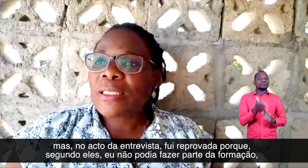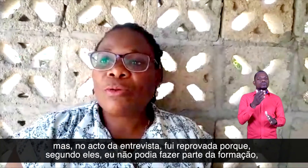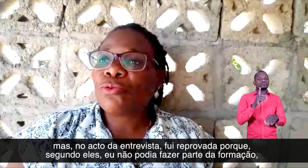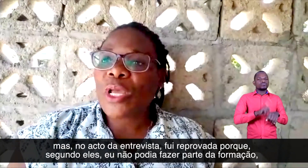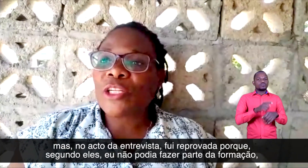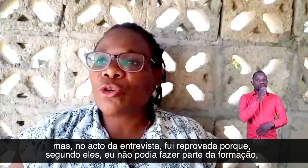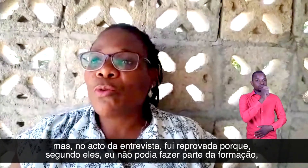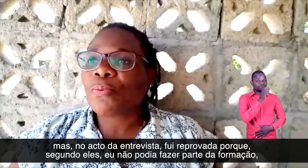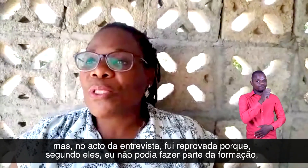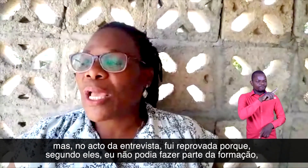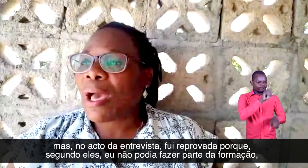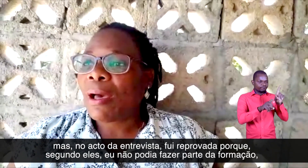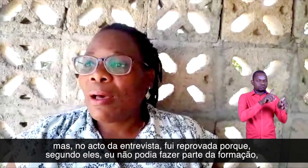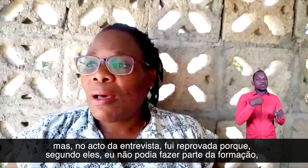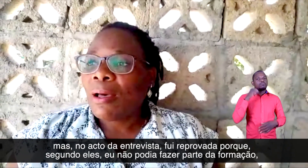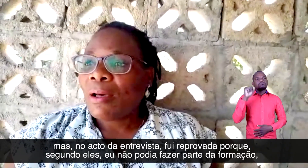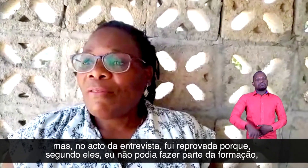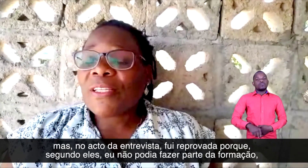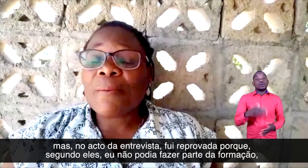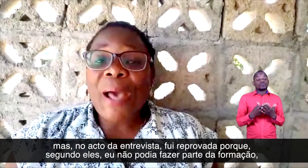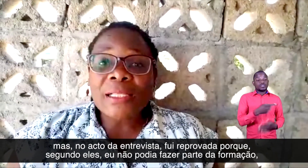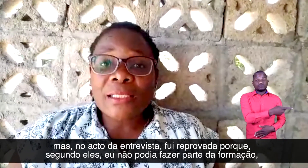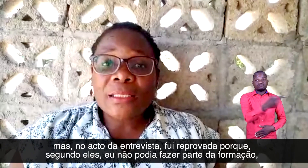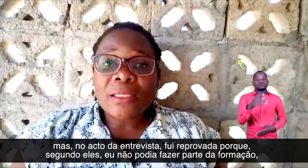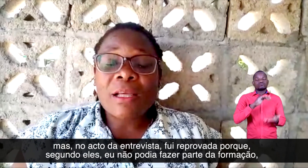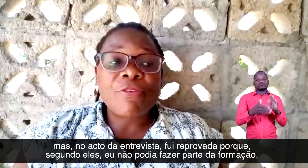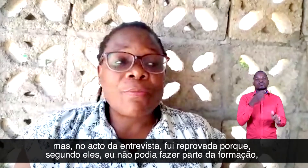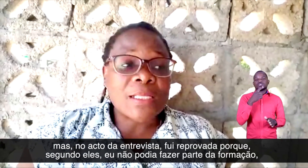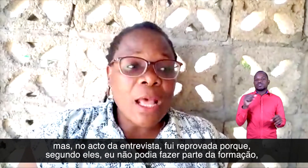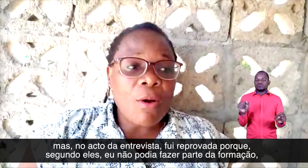segundo eles, eu não podia fazer parte da formação,